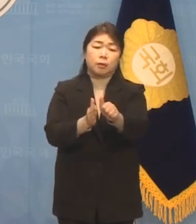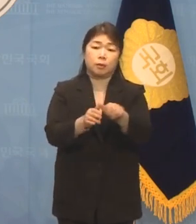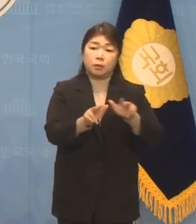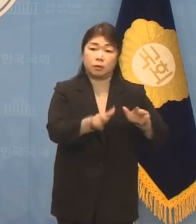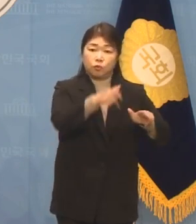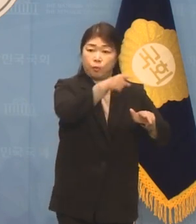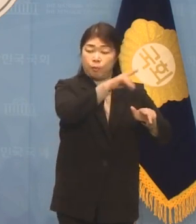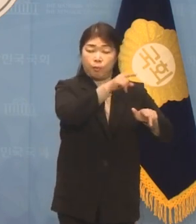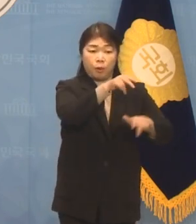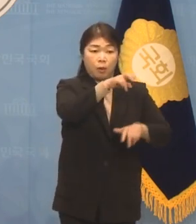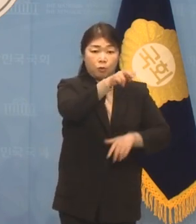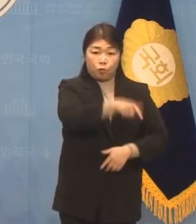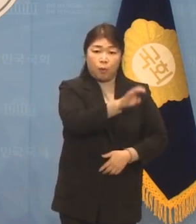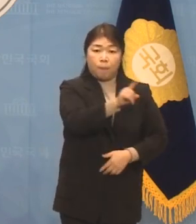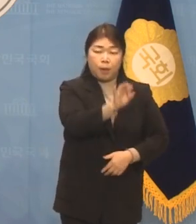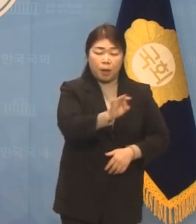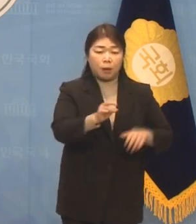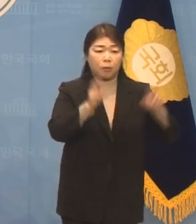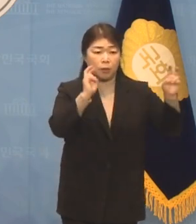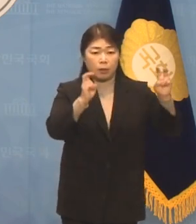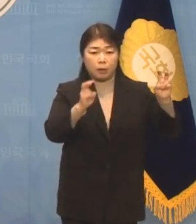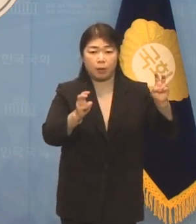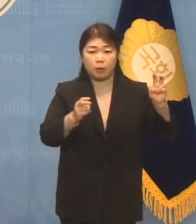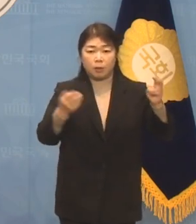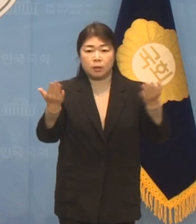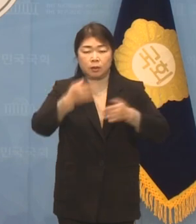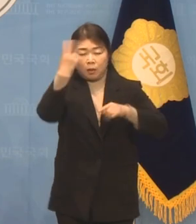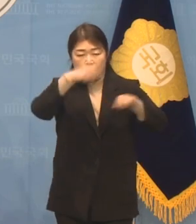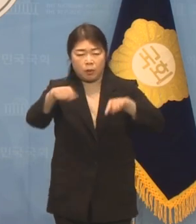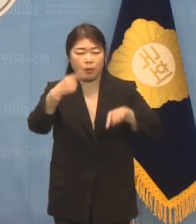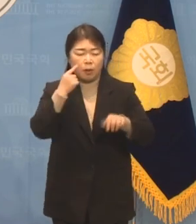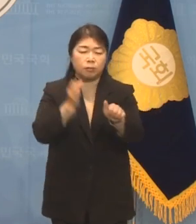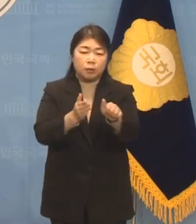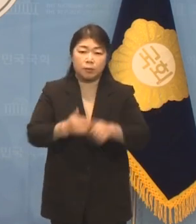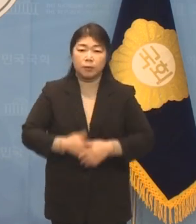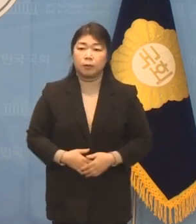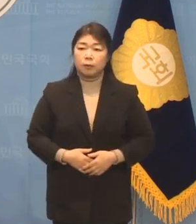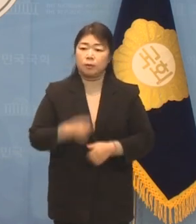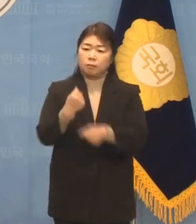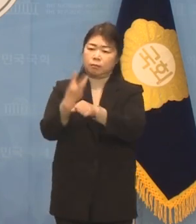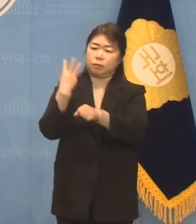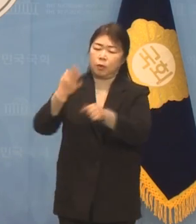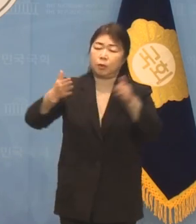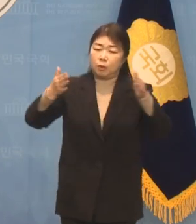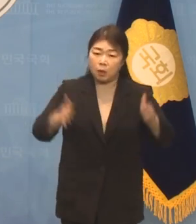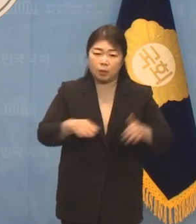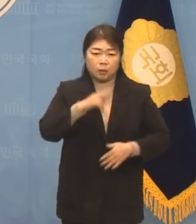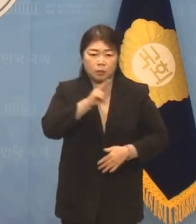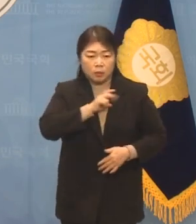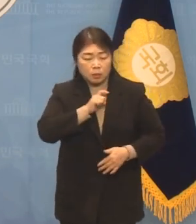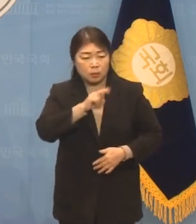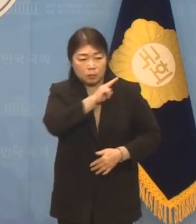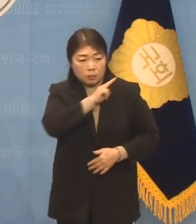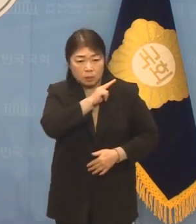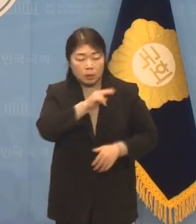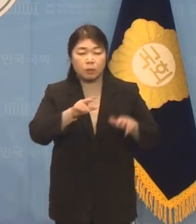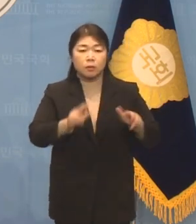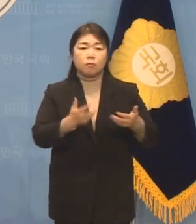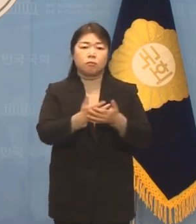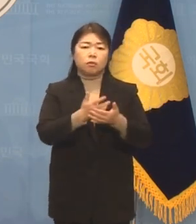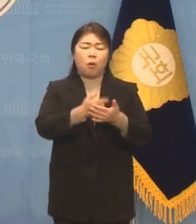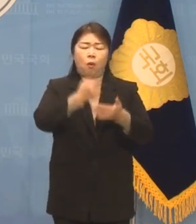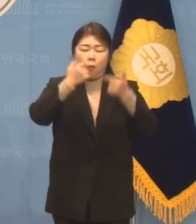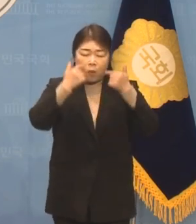행위 근로감독을 시행하십시오. 수년간 의혹으로 머무르던 것이